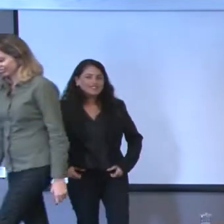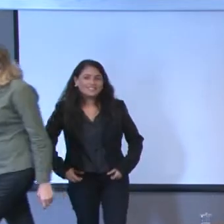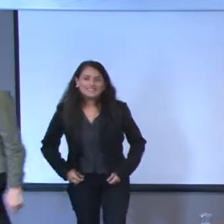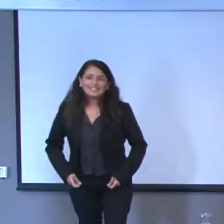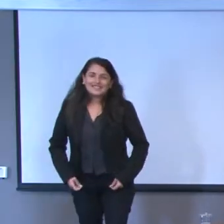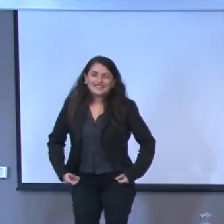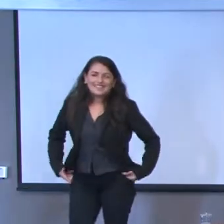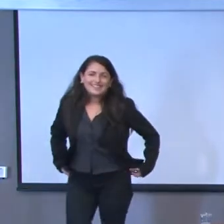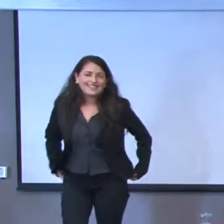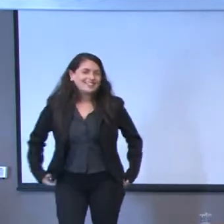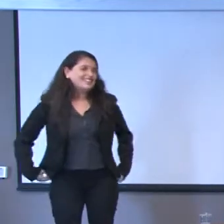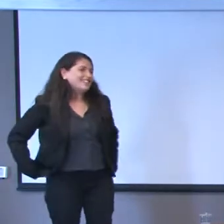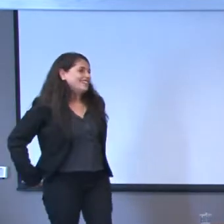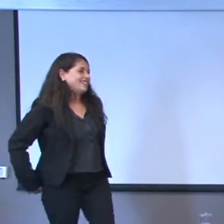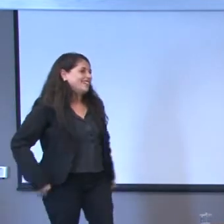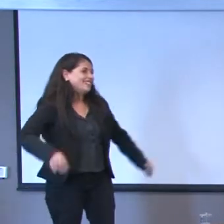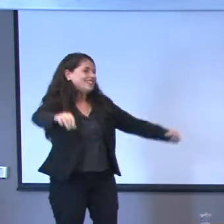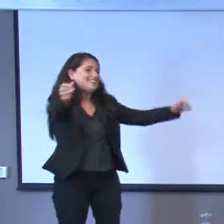Enfim.